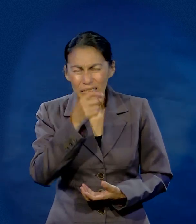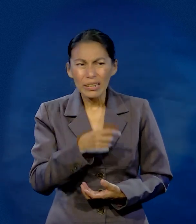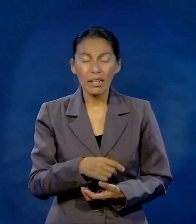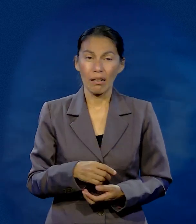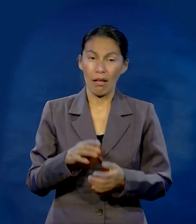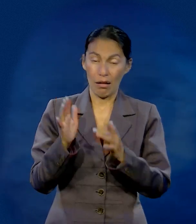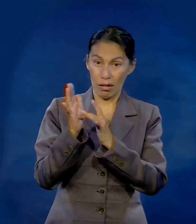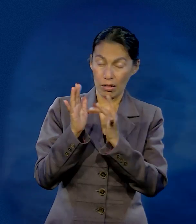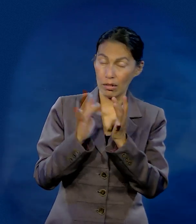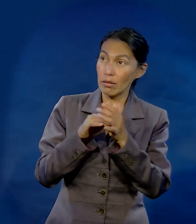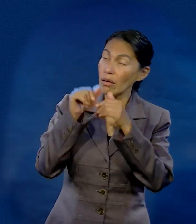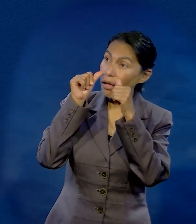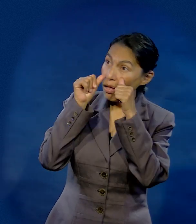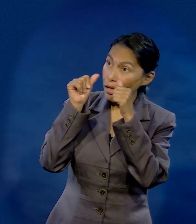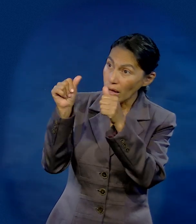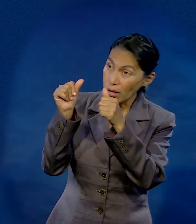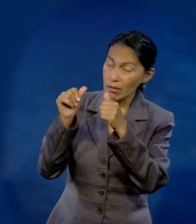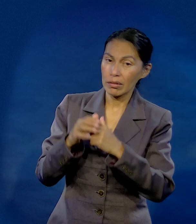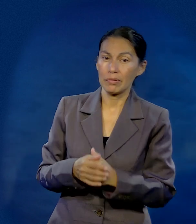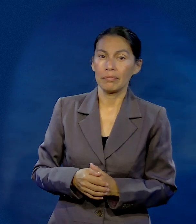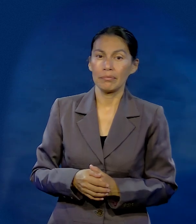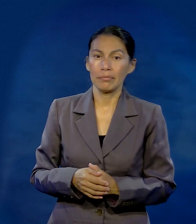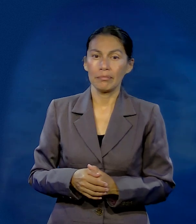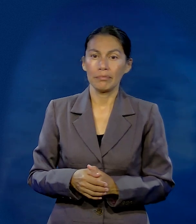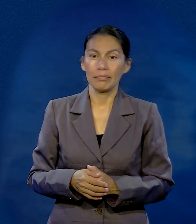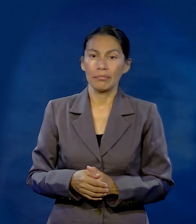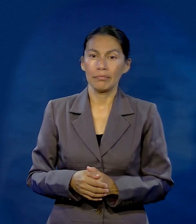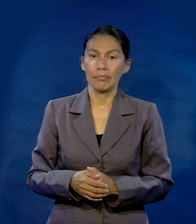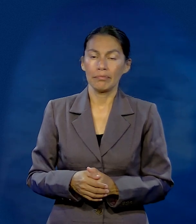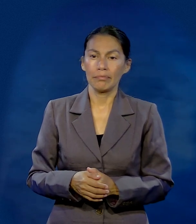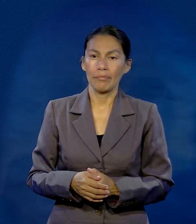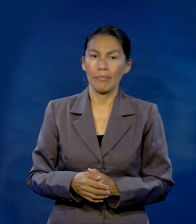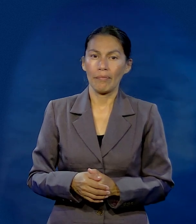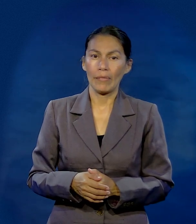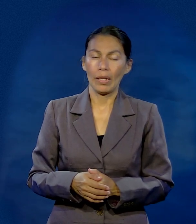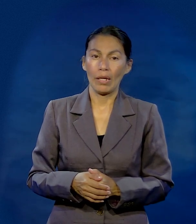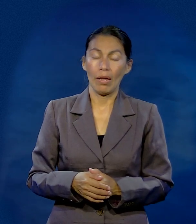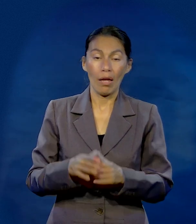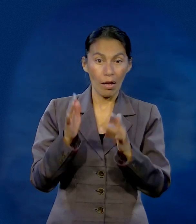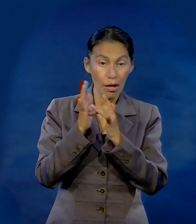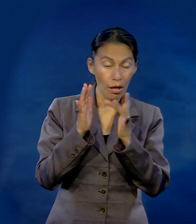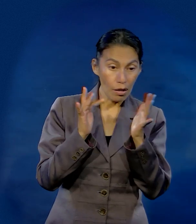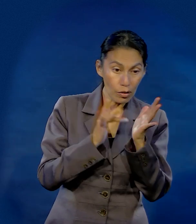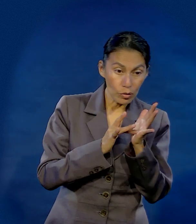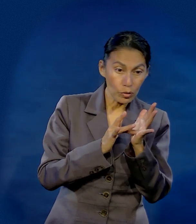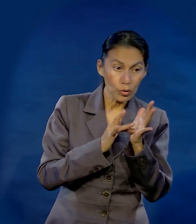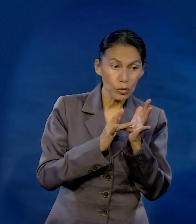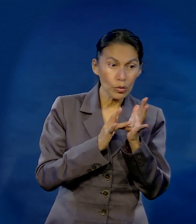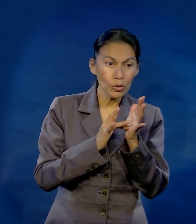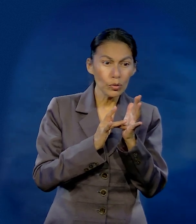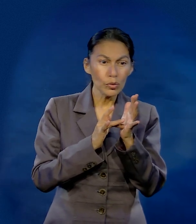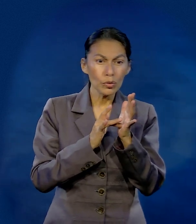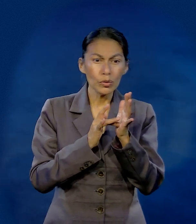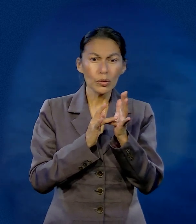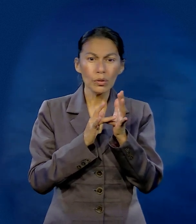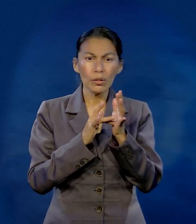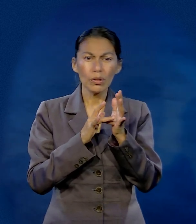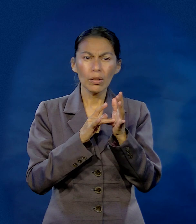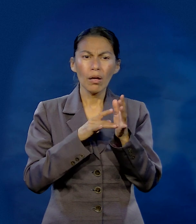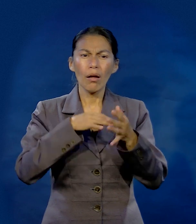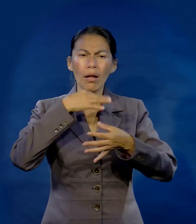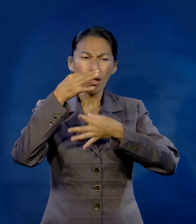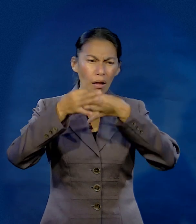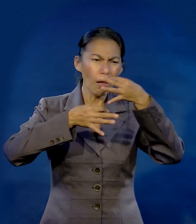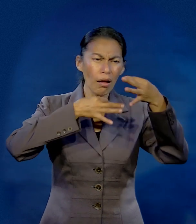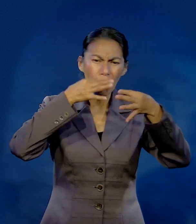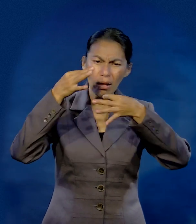bien poquito mi hermano no me parte la herencia mi hermano no comparte él tiene bastante debería darme con ese problema en mente llega